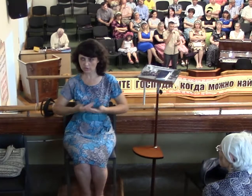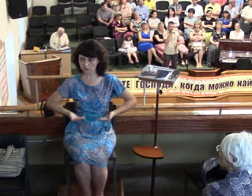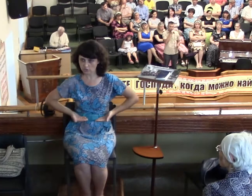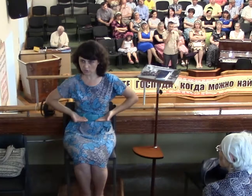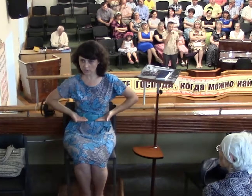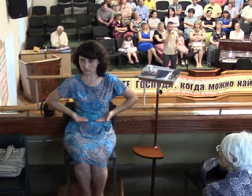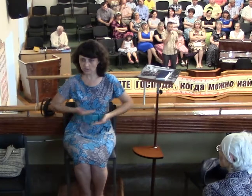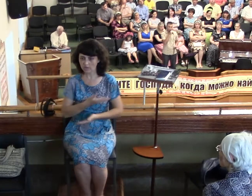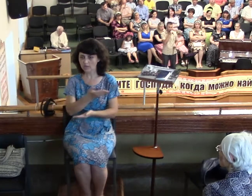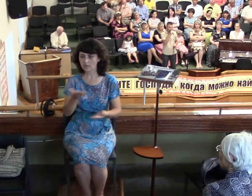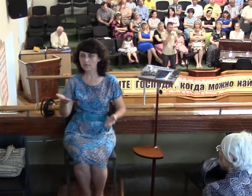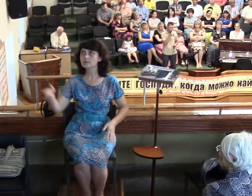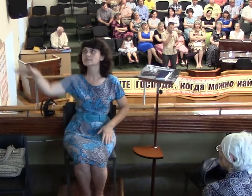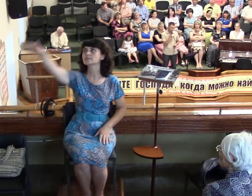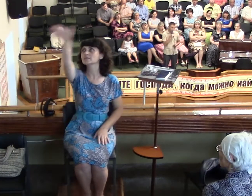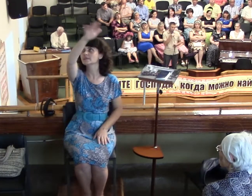слышит голос душа,